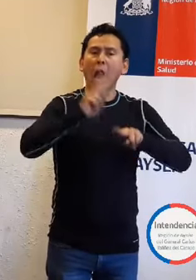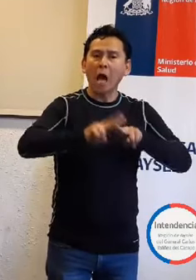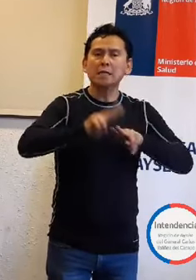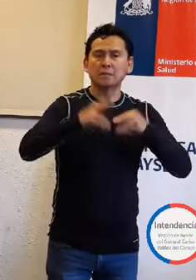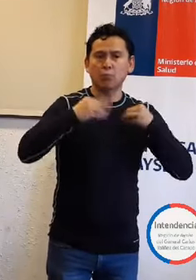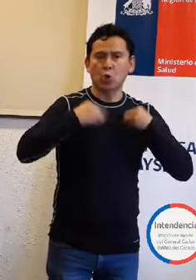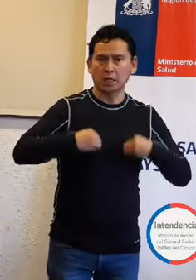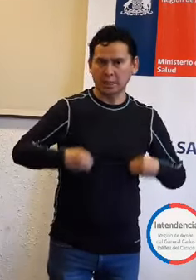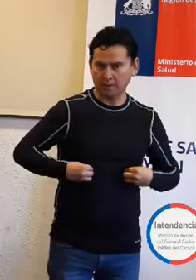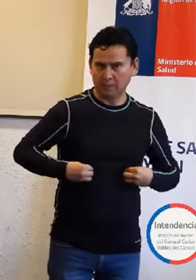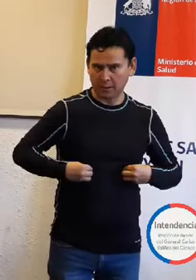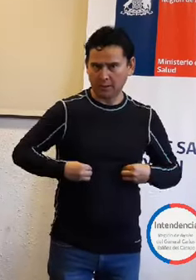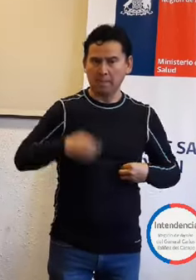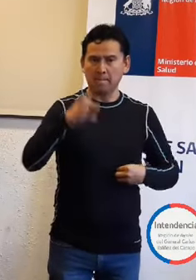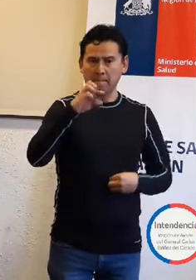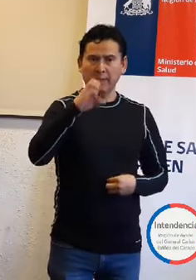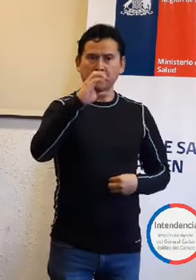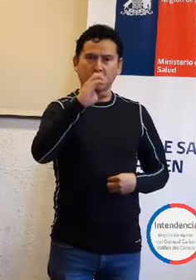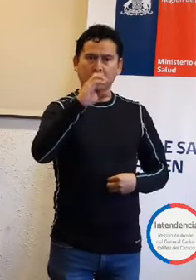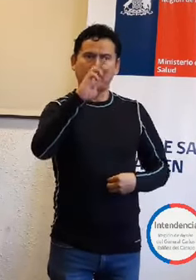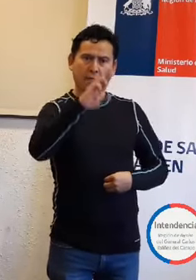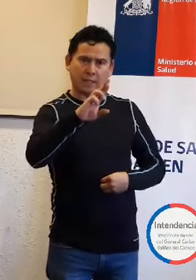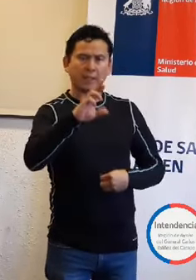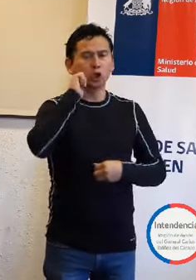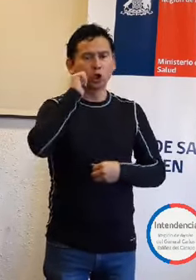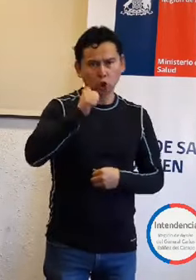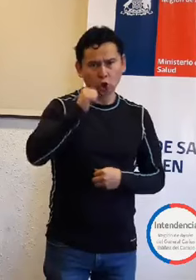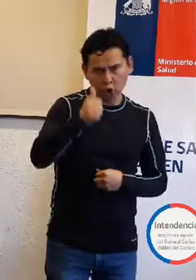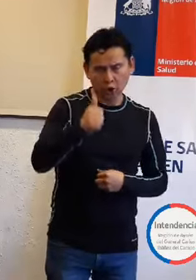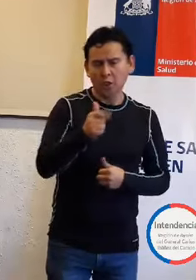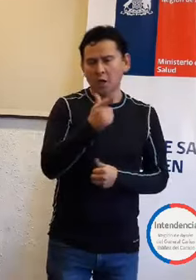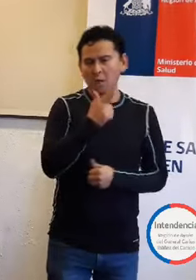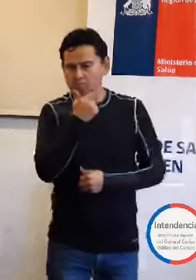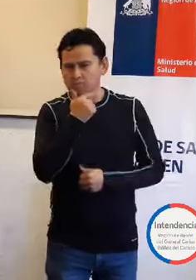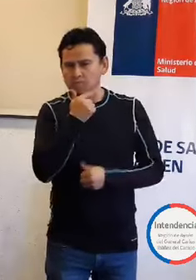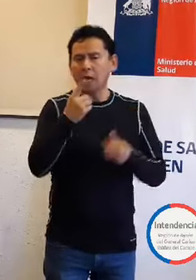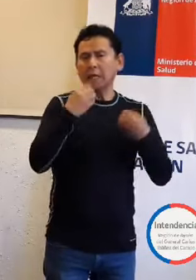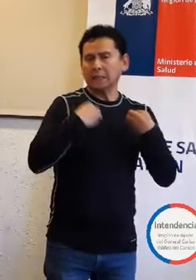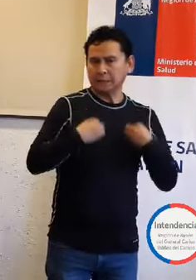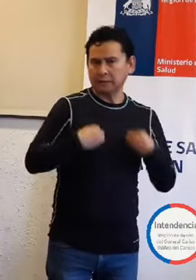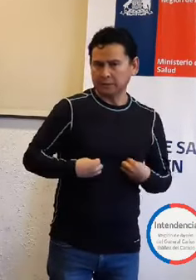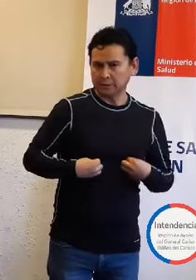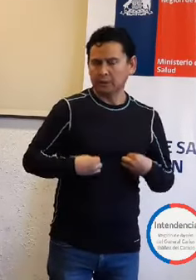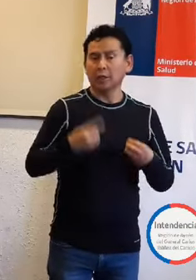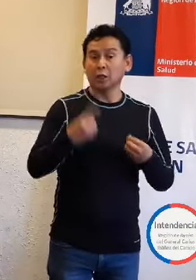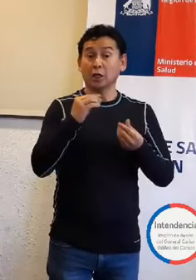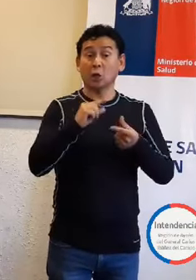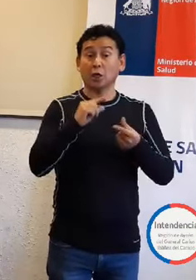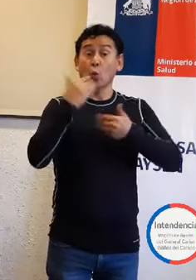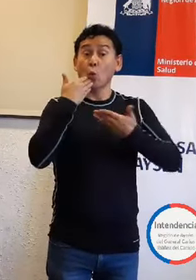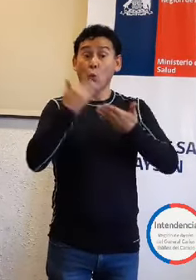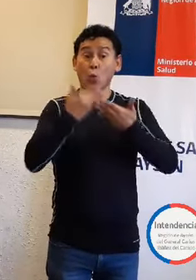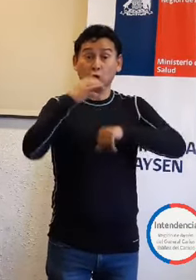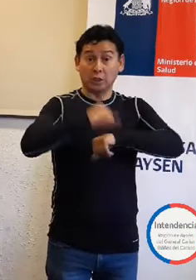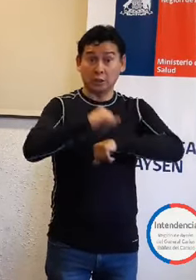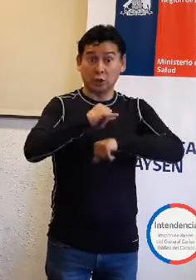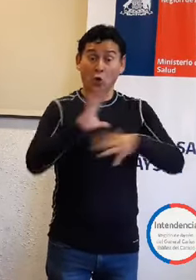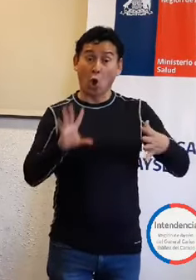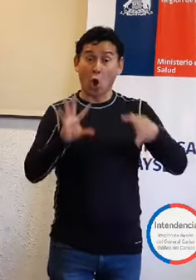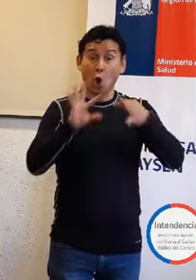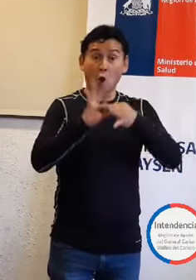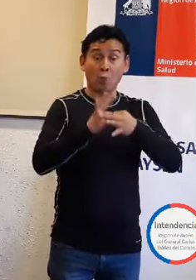muestras de PCR. Todos los días estamos generando casos de sospecha y que desde que la región de Aysén asume un convenio